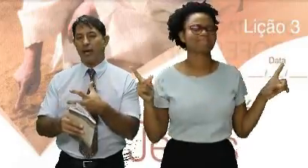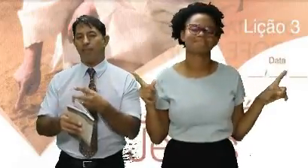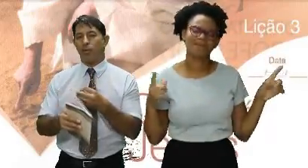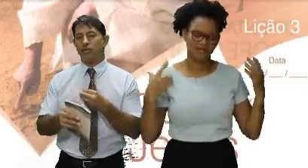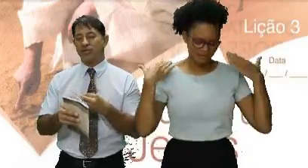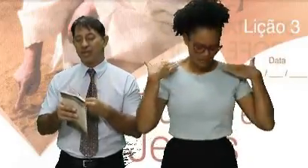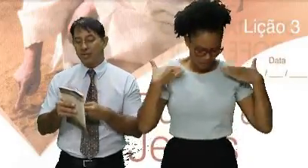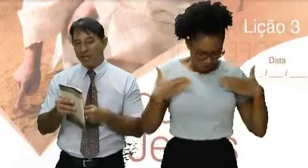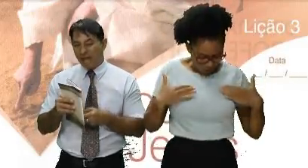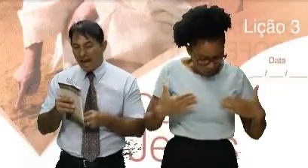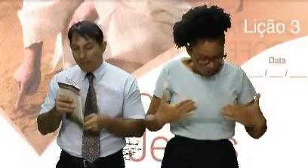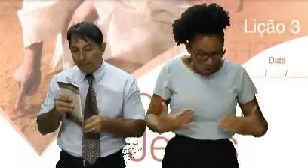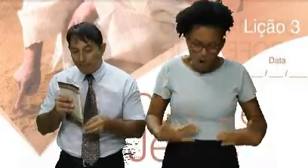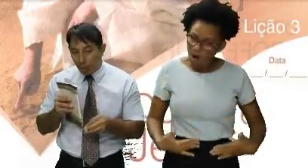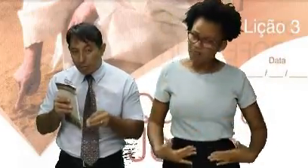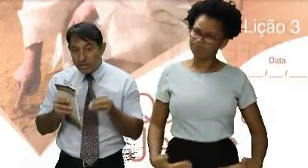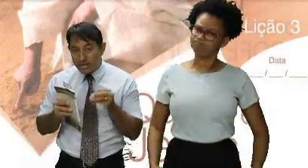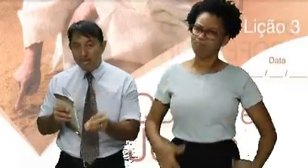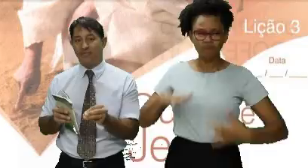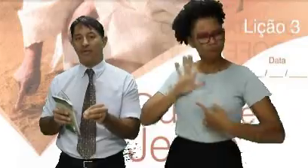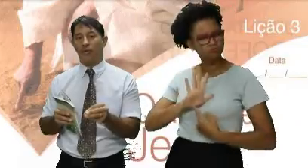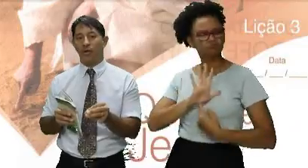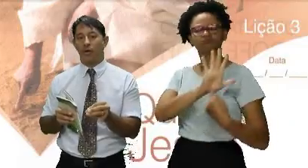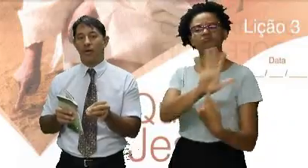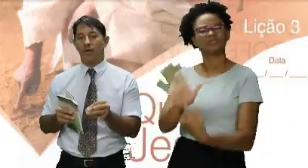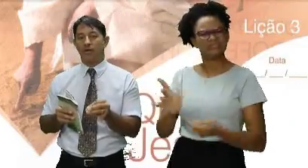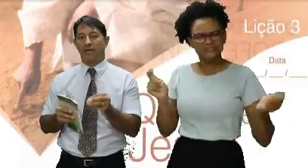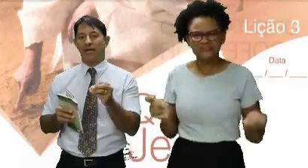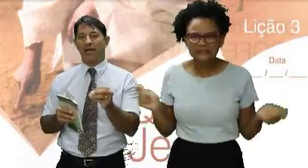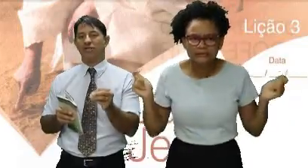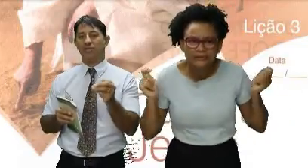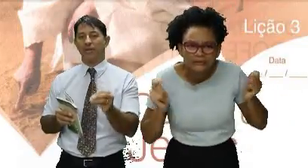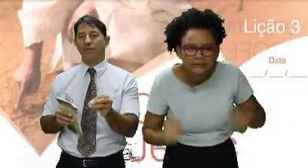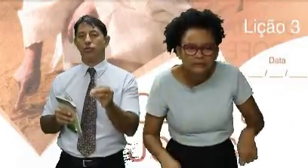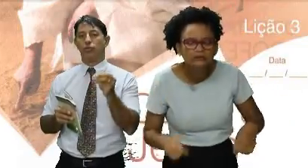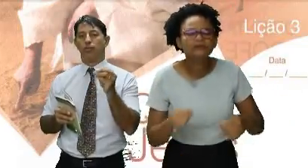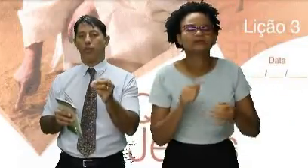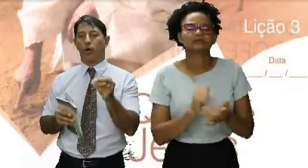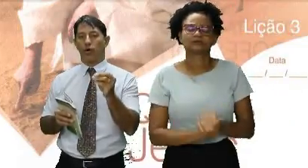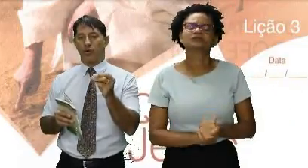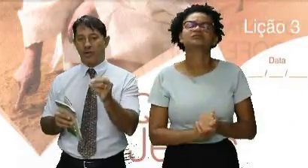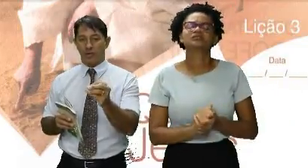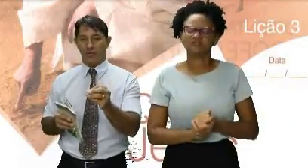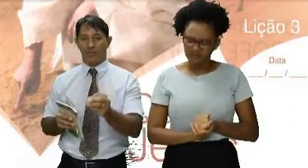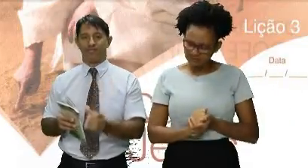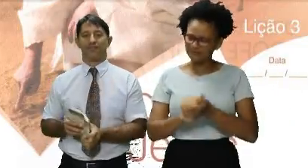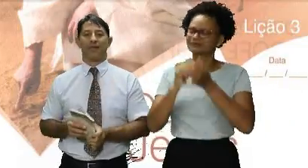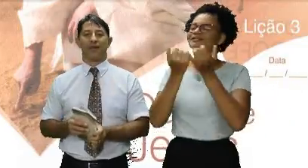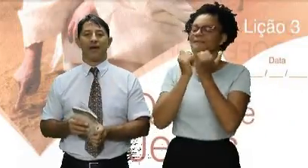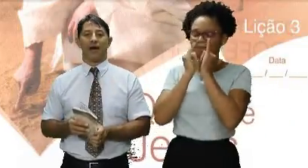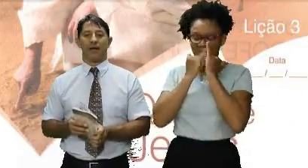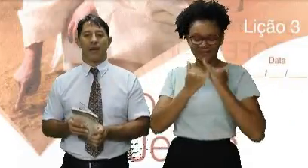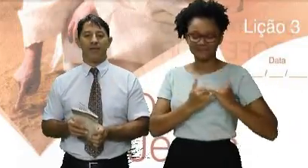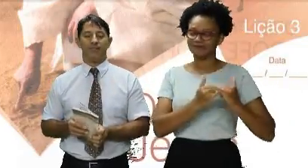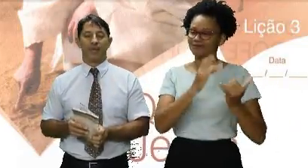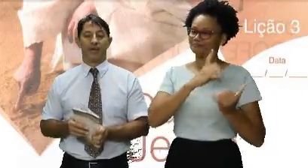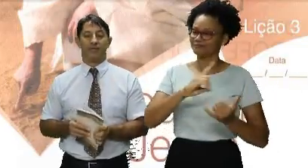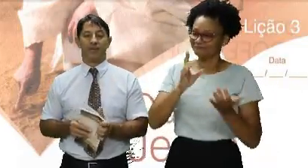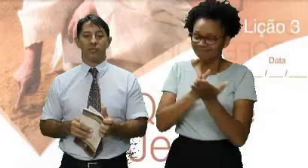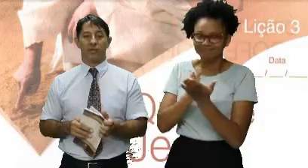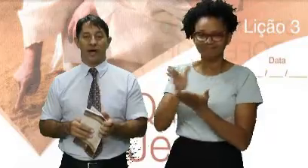homem, mostrando que era possível ser redimido por Deus.